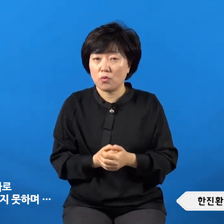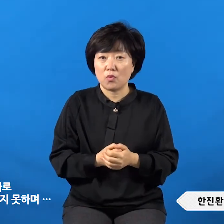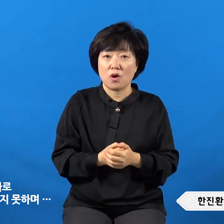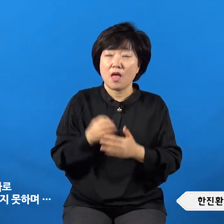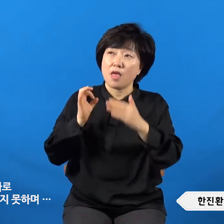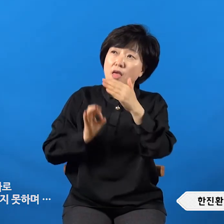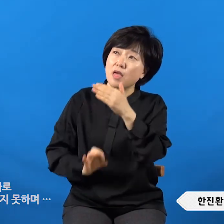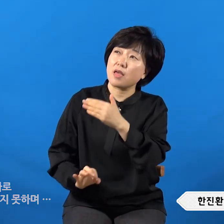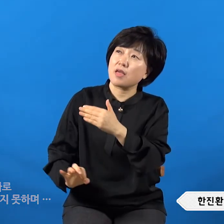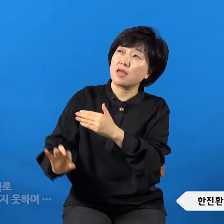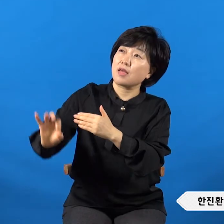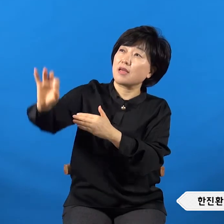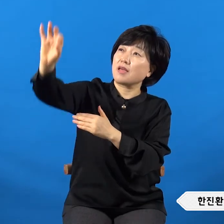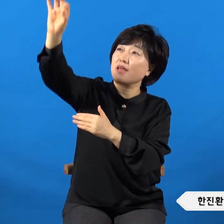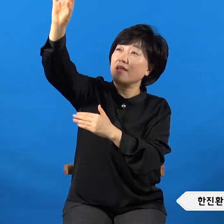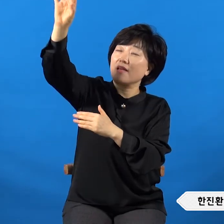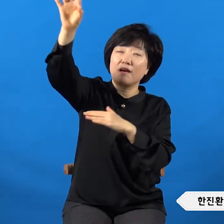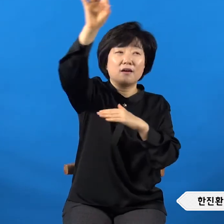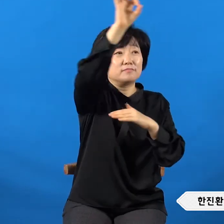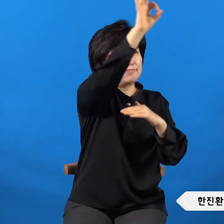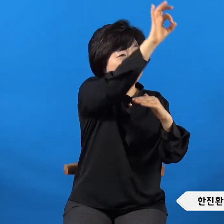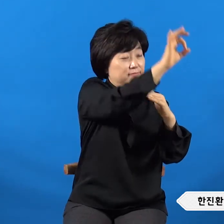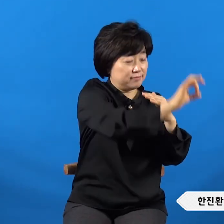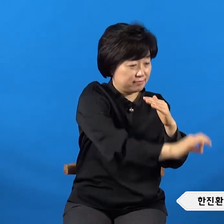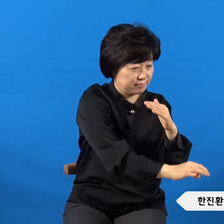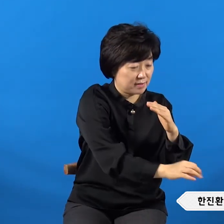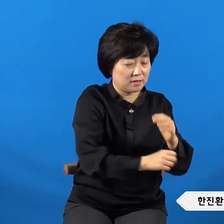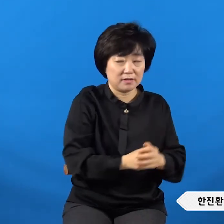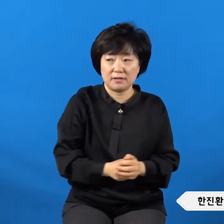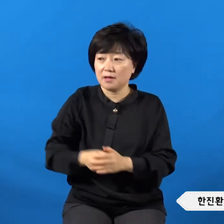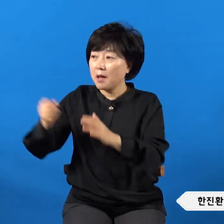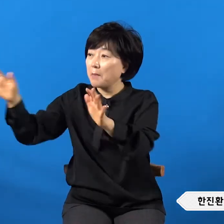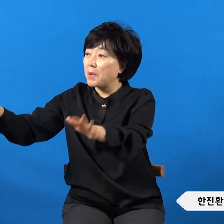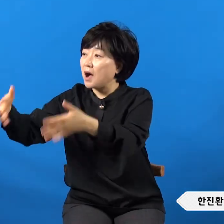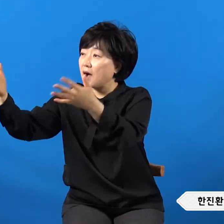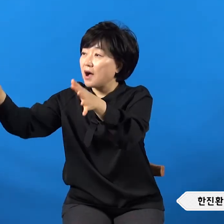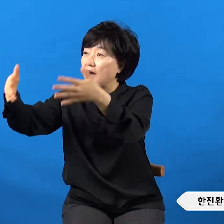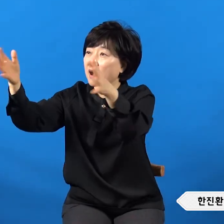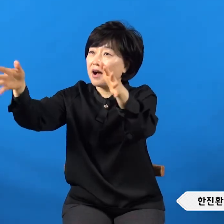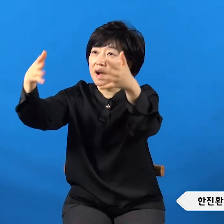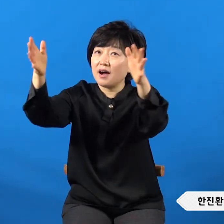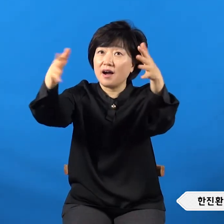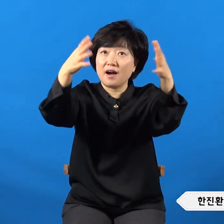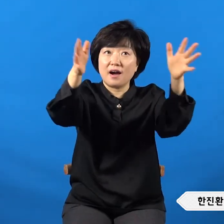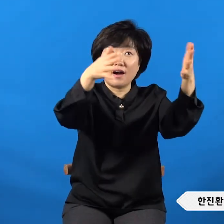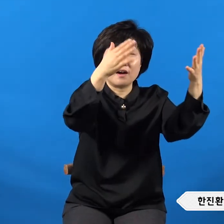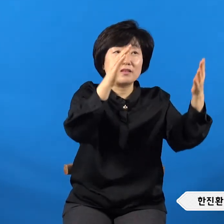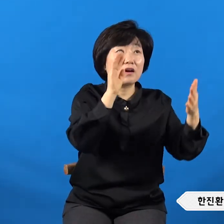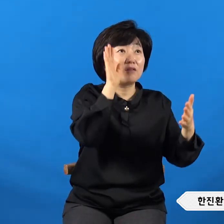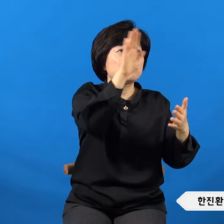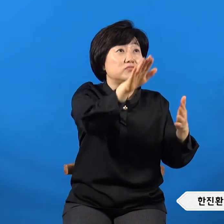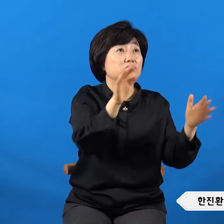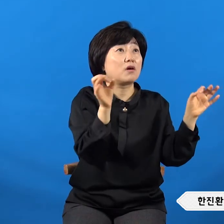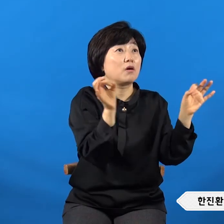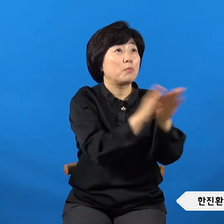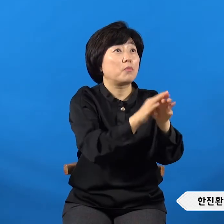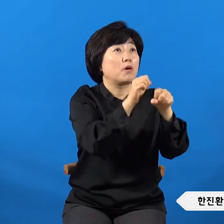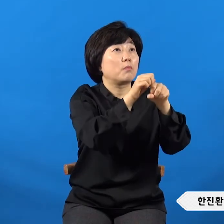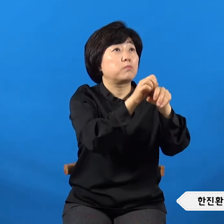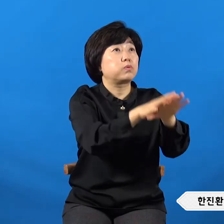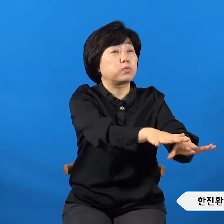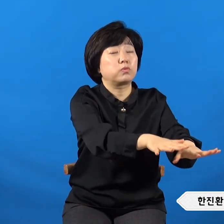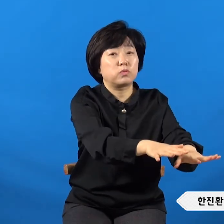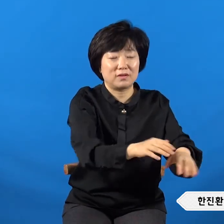해는 떴다가는 곧 서산으로 지고 바람도 불다가 곧 어디로